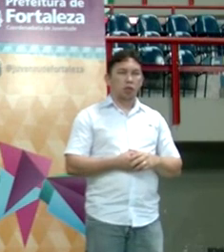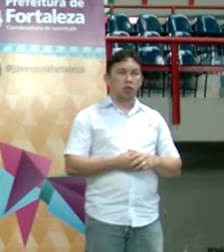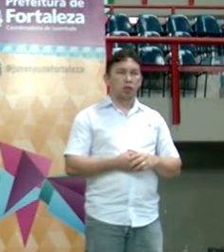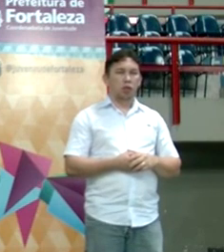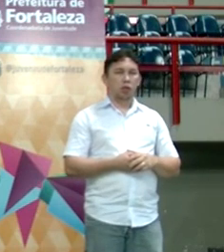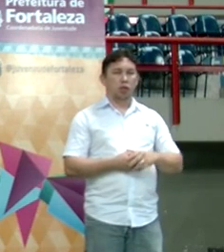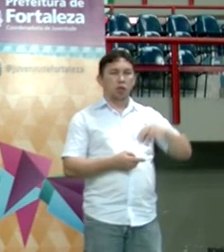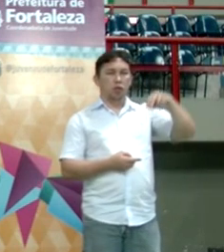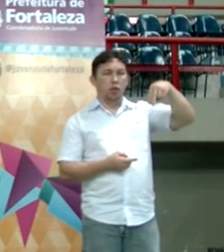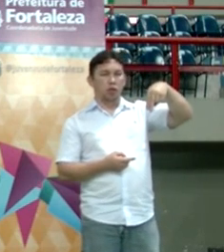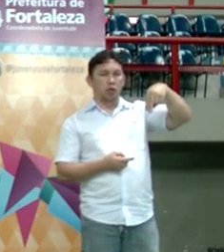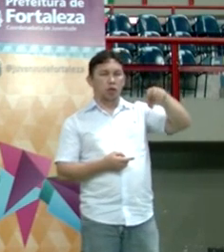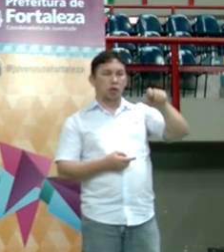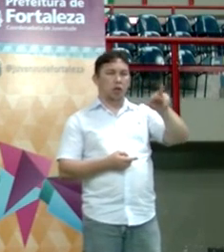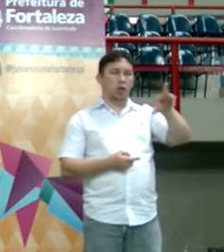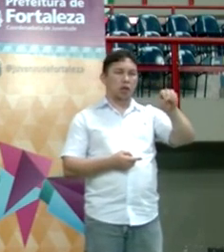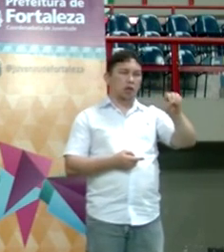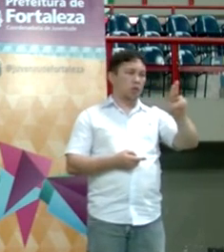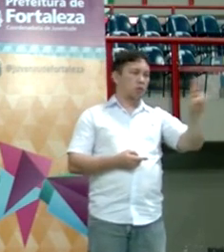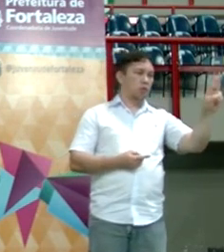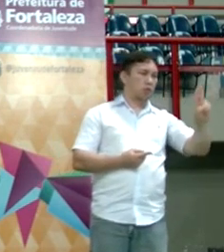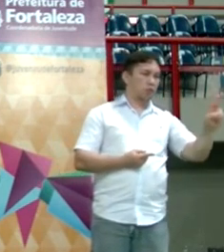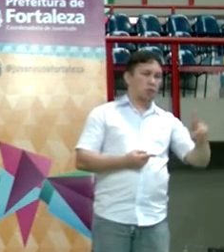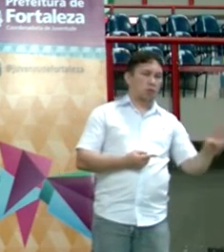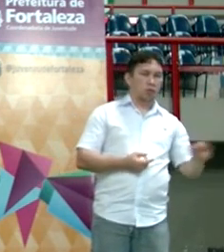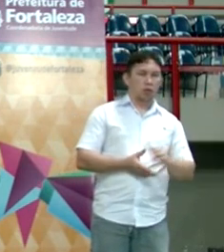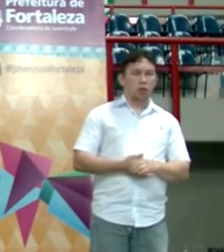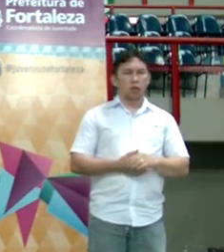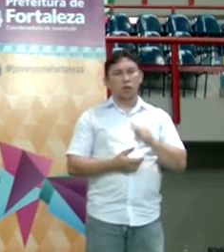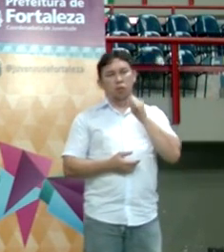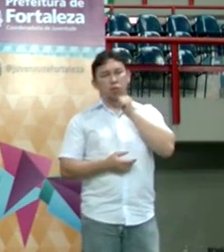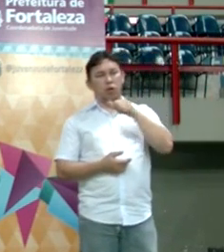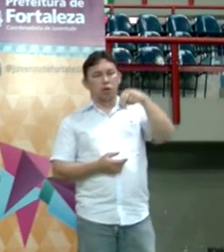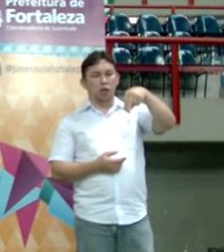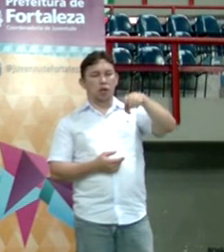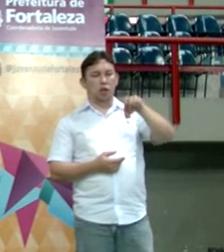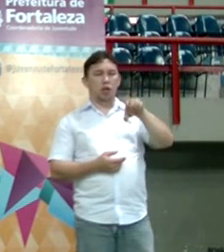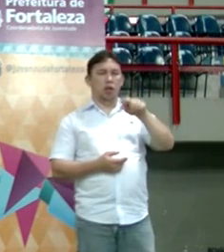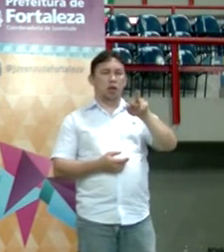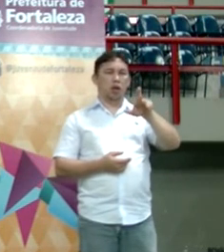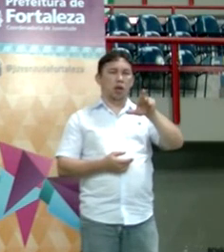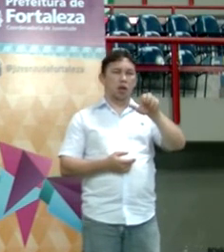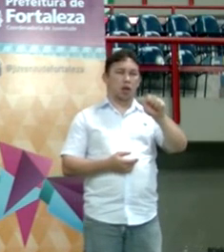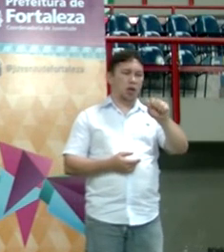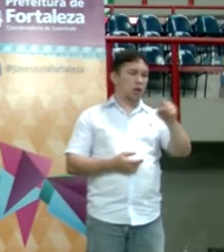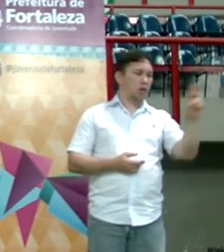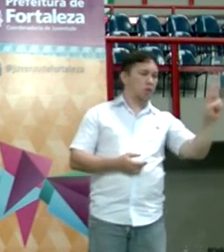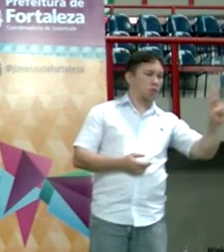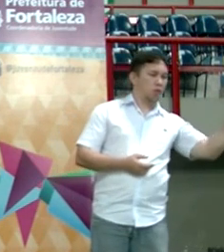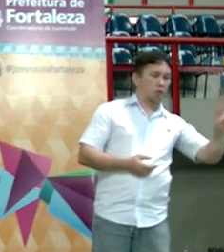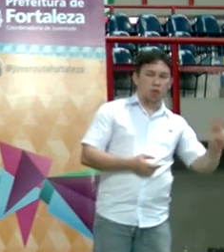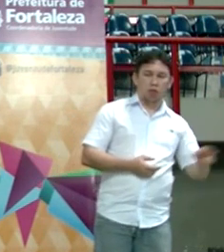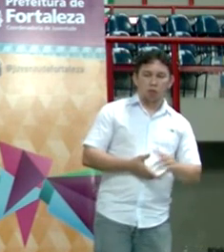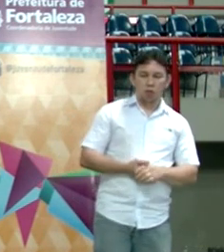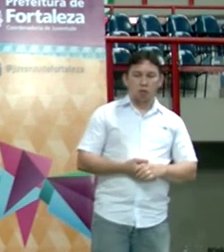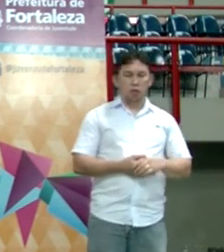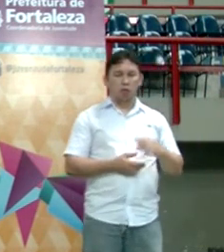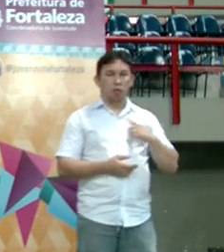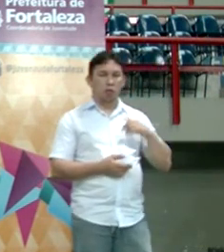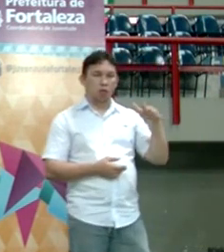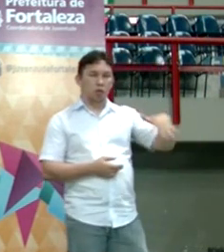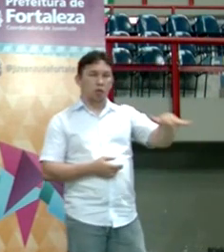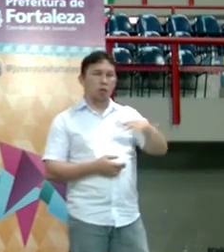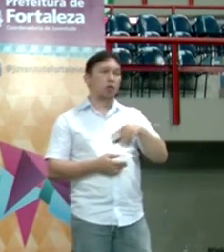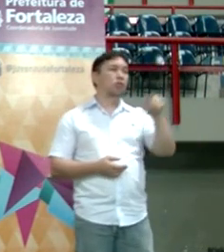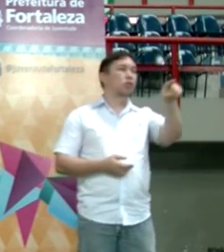era negro, depois veio o nome dele. E o nome de toda mulher era negra, depois veio o nome dela. Professor, por que isso? Que era para eu lhe humilhar no meio da